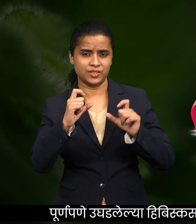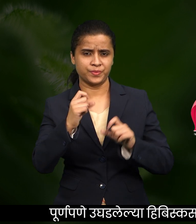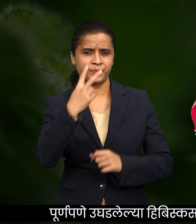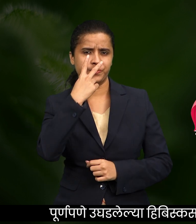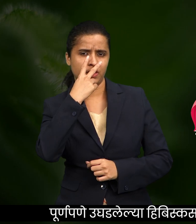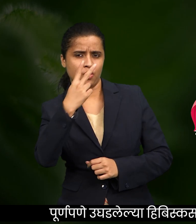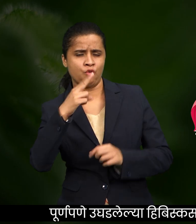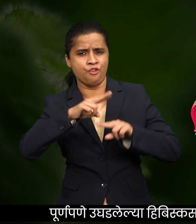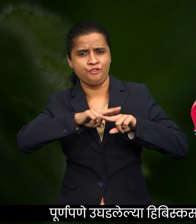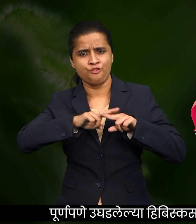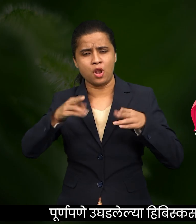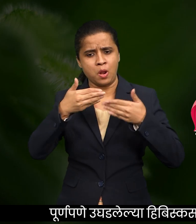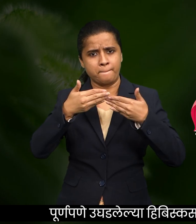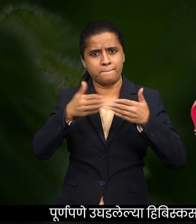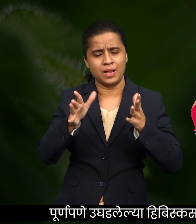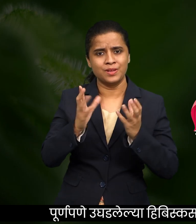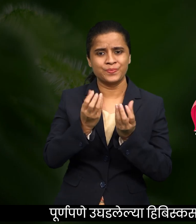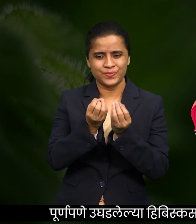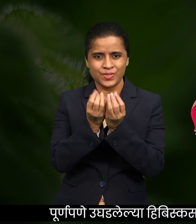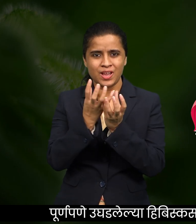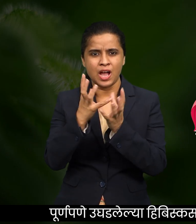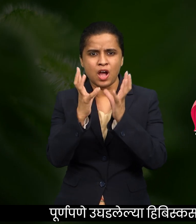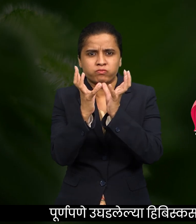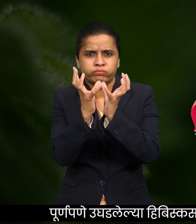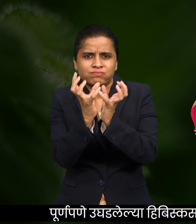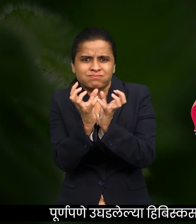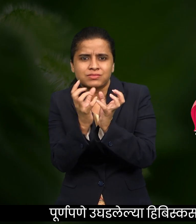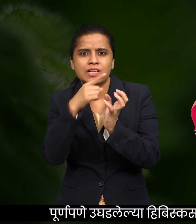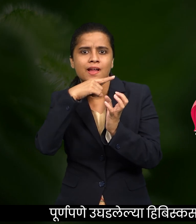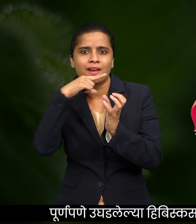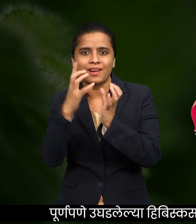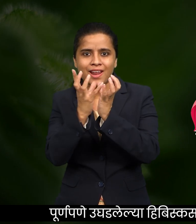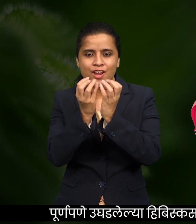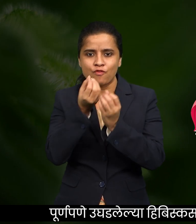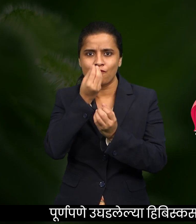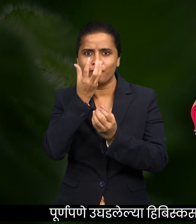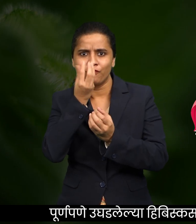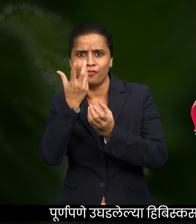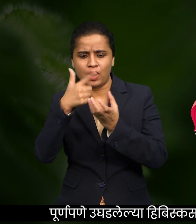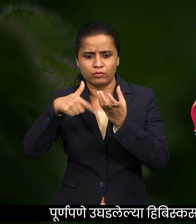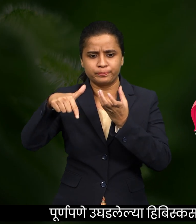पूर्णपणे उघडलेल्या हिबिस्कस फुलांचे काळजीपूर्वक निरीक्षण करा.